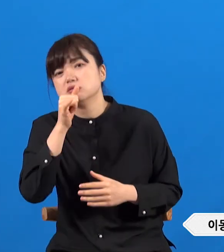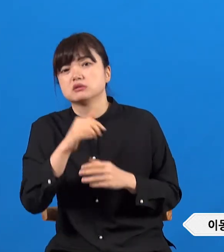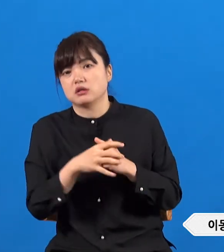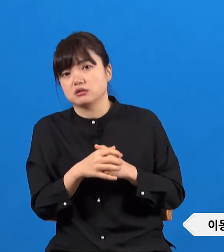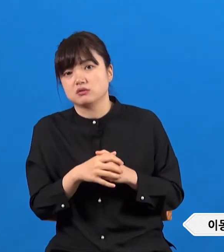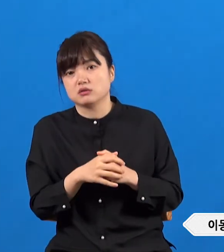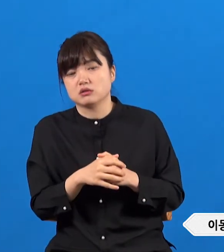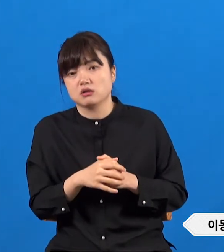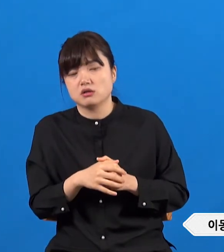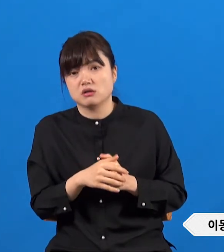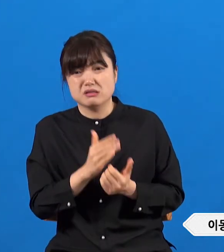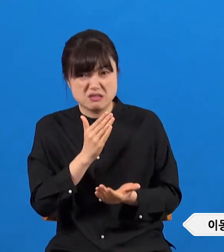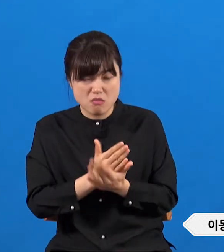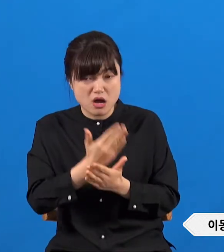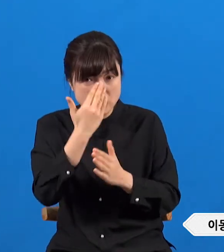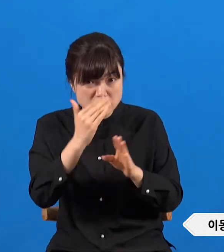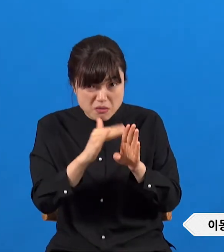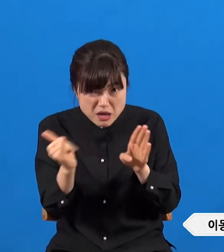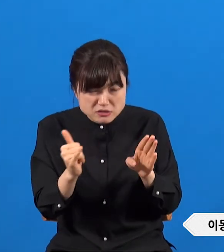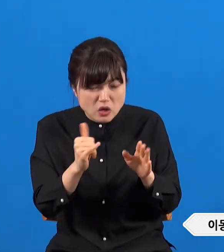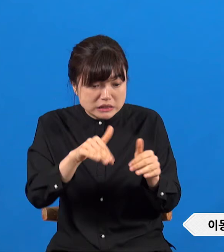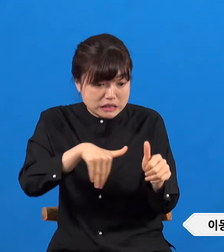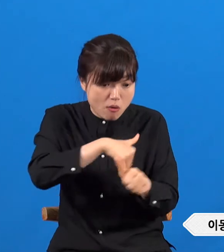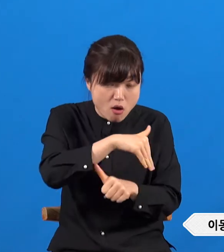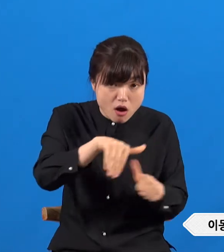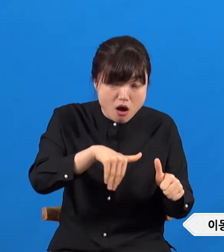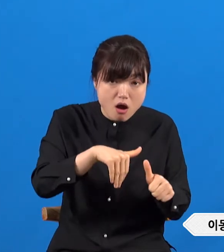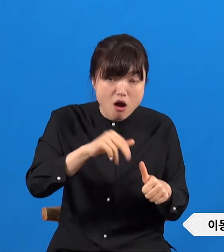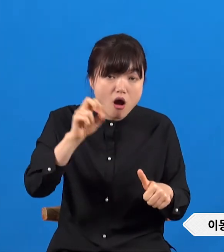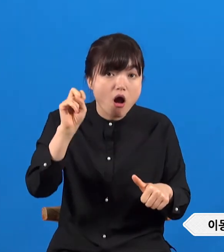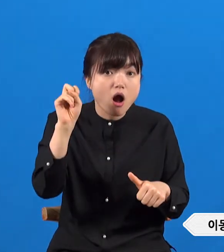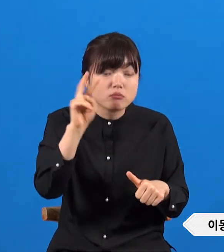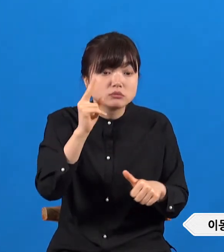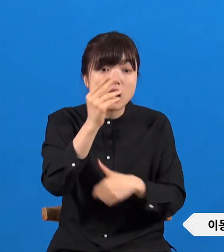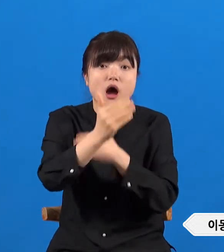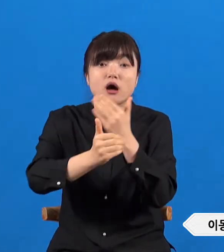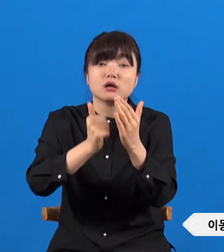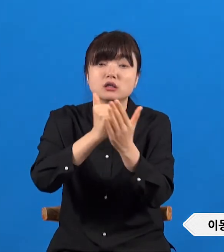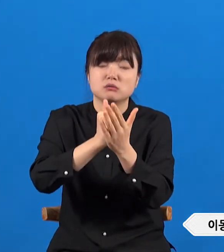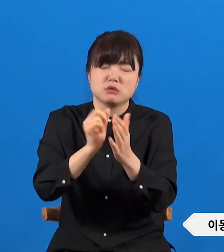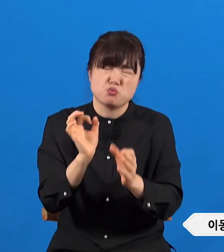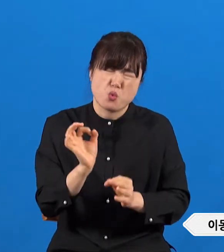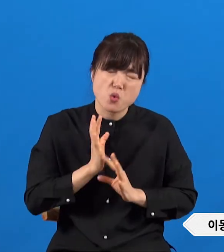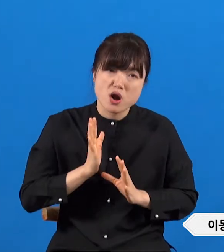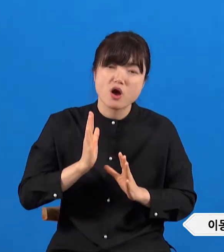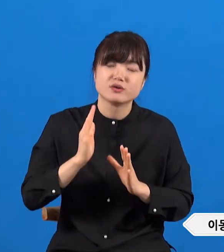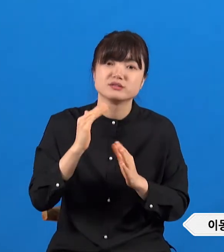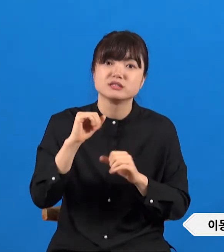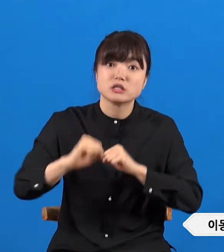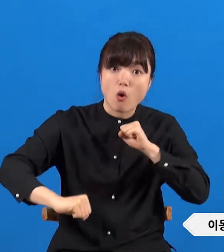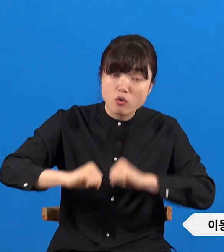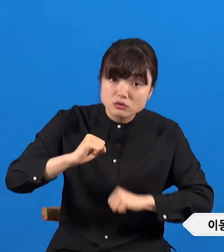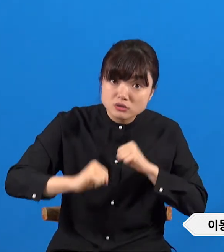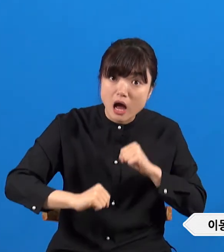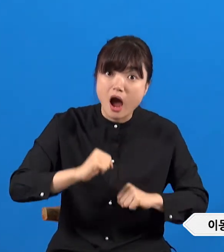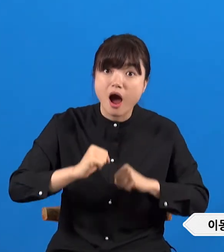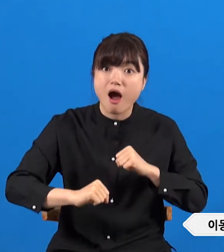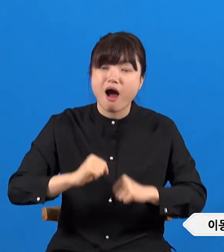사실입니다. 그런데 이스라엘 백성들이 이런 상태에서 어느 날 놀라우신 하나님의 역사를 통해서 그들이